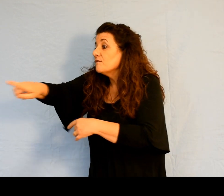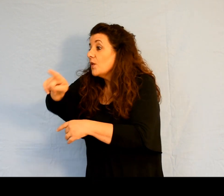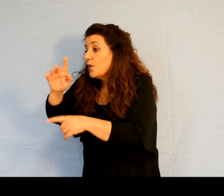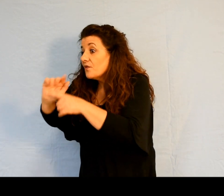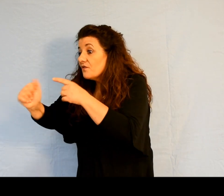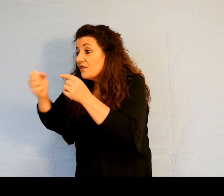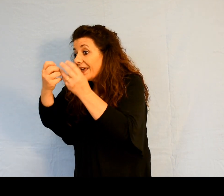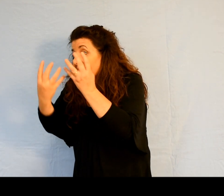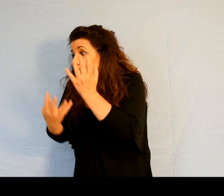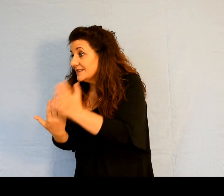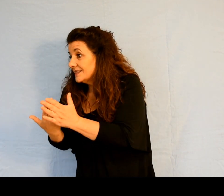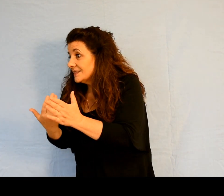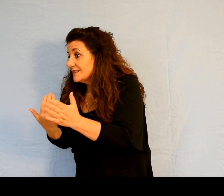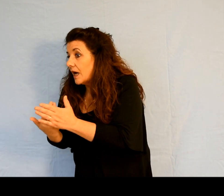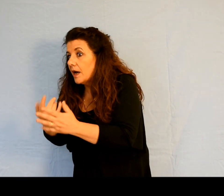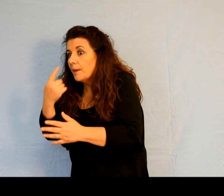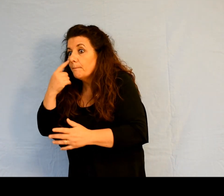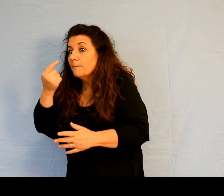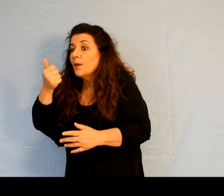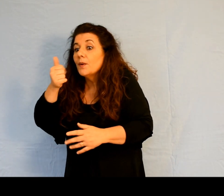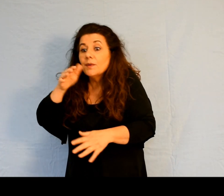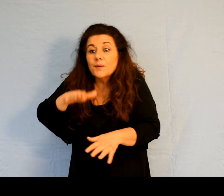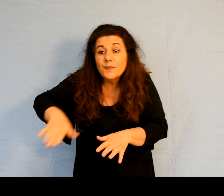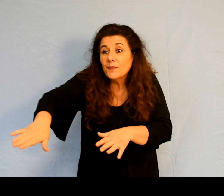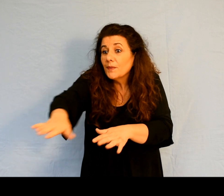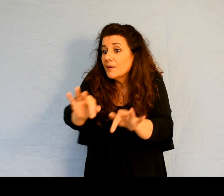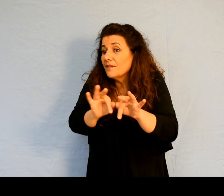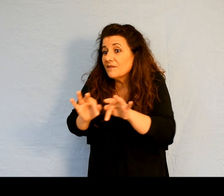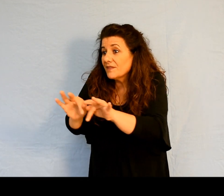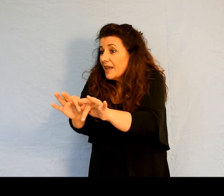de mes frères, c'est à moi que vous l'avez fait. »